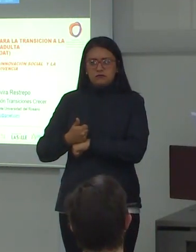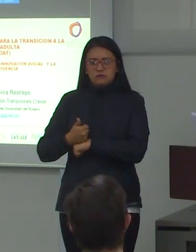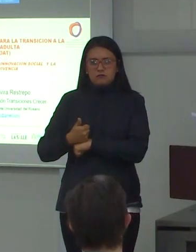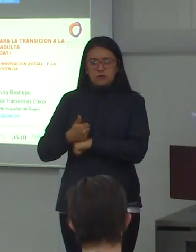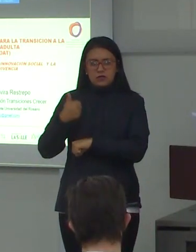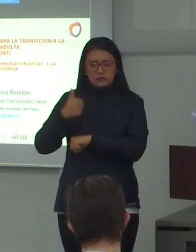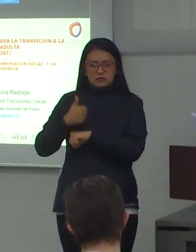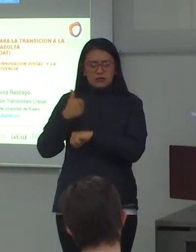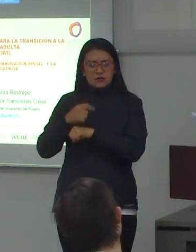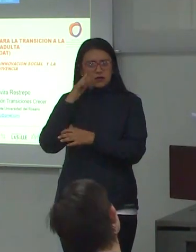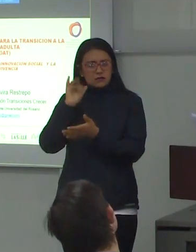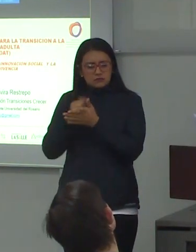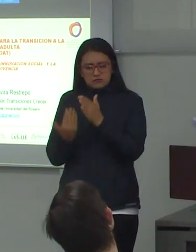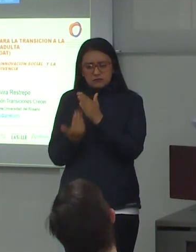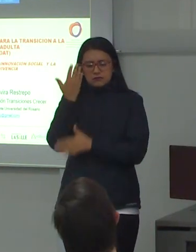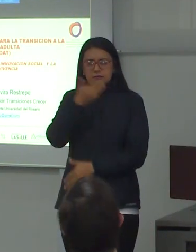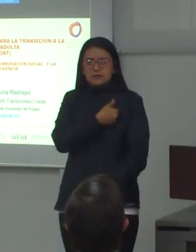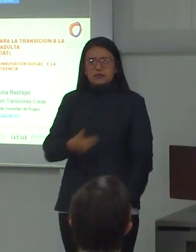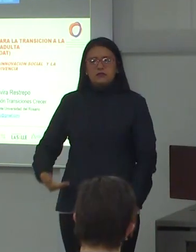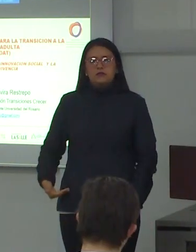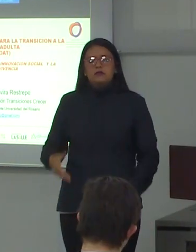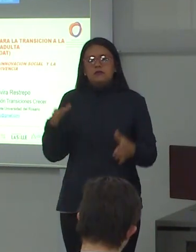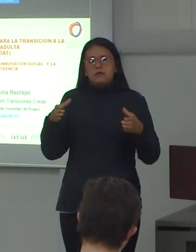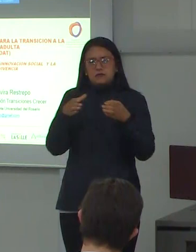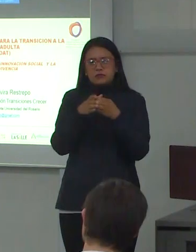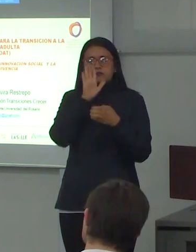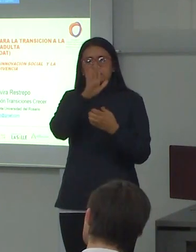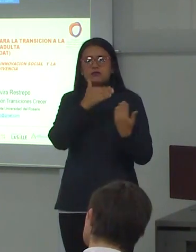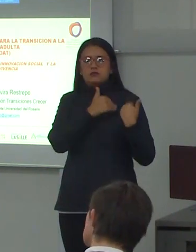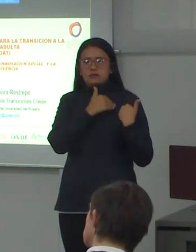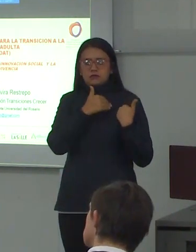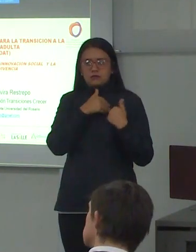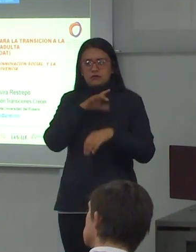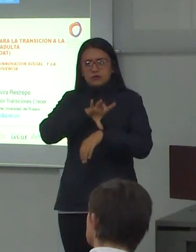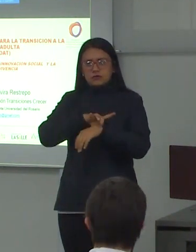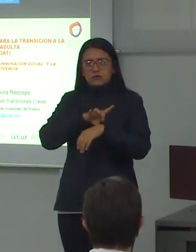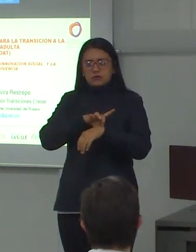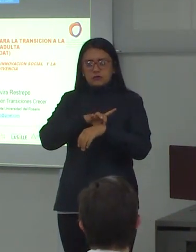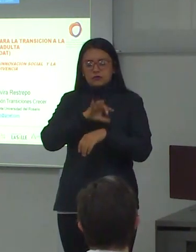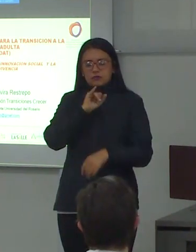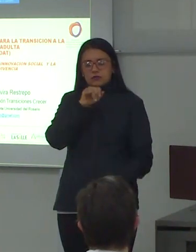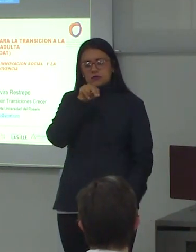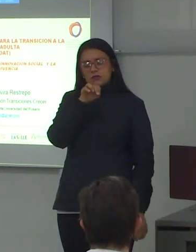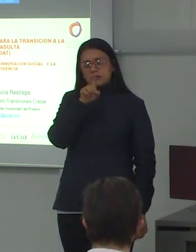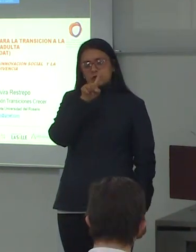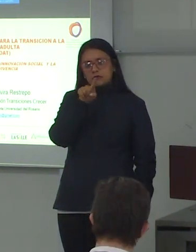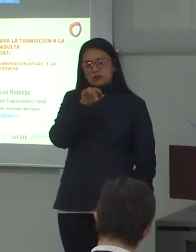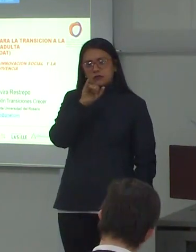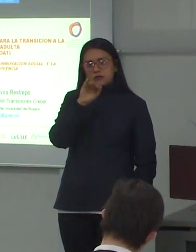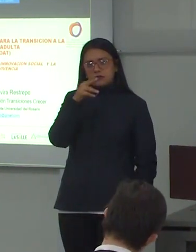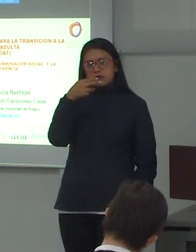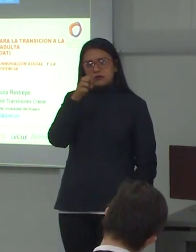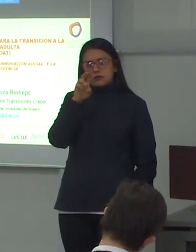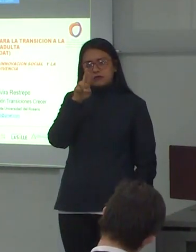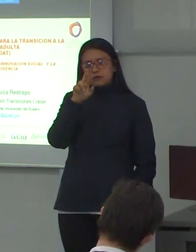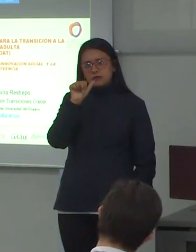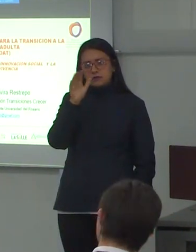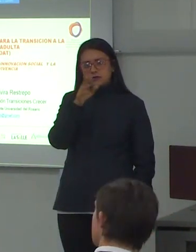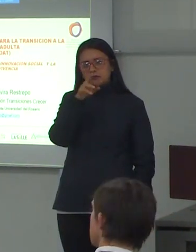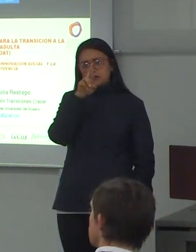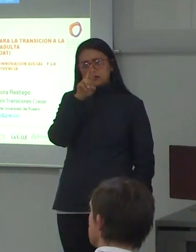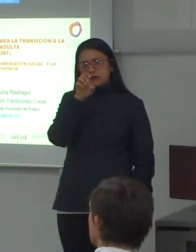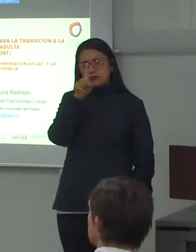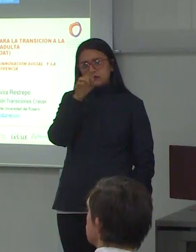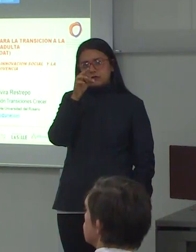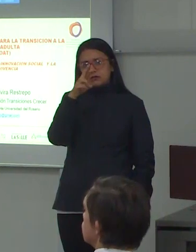creadora, creadora supongo y presidenta de la corporación responsable, la doctora Inés Elvira Restrepo, quien habla acá